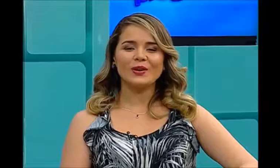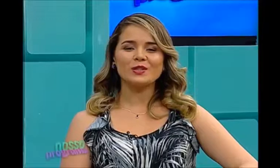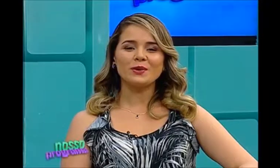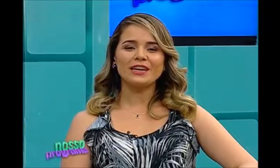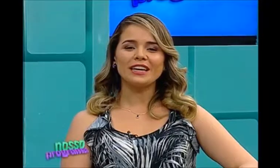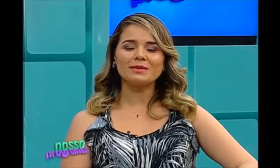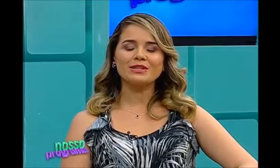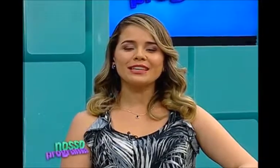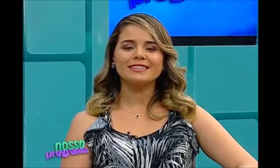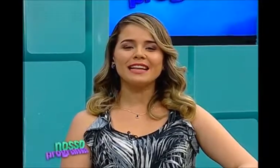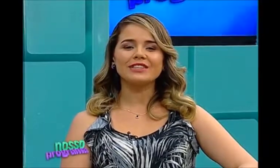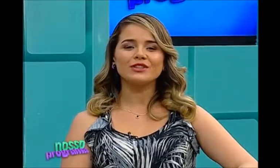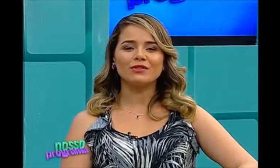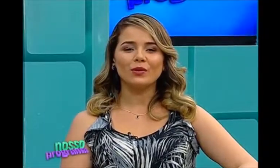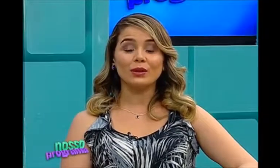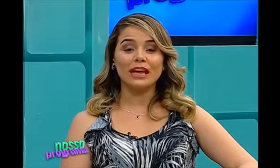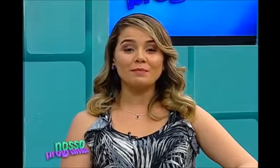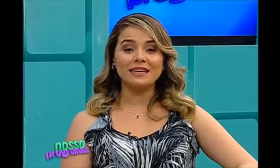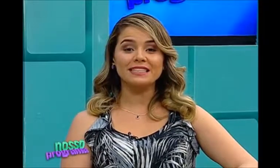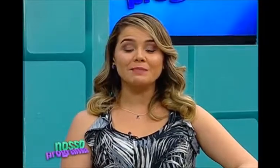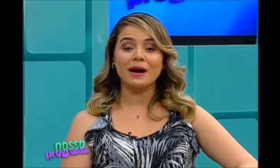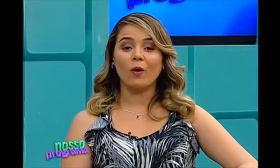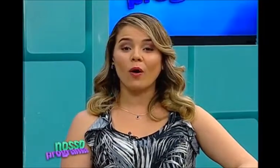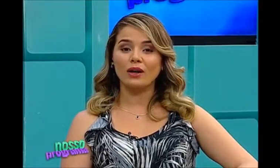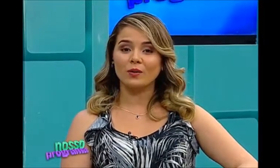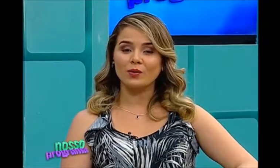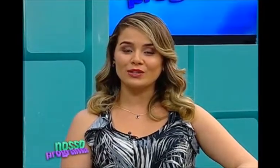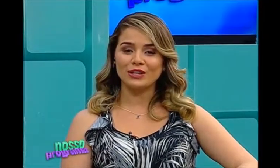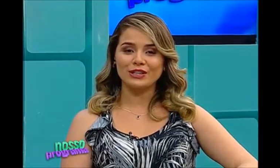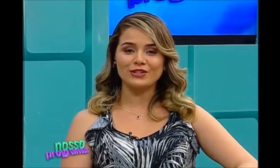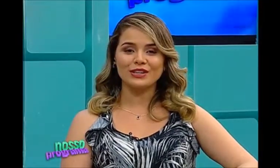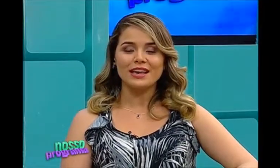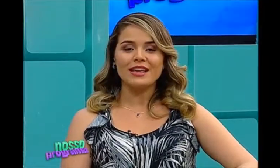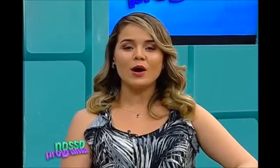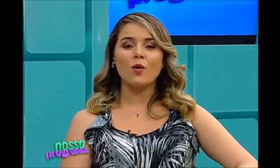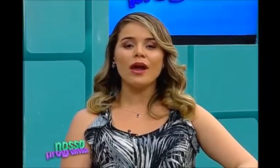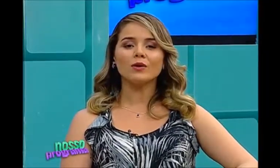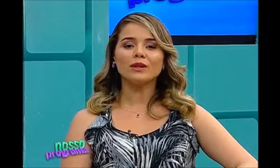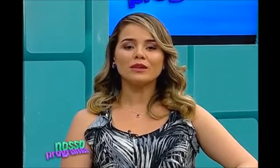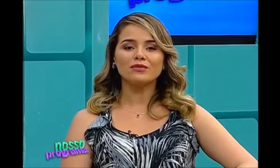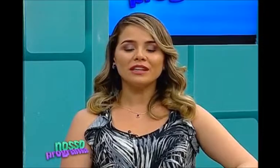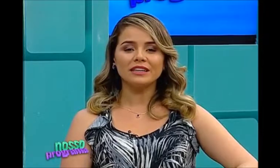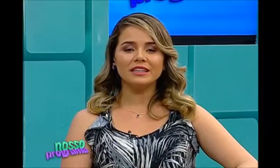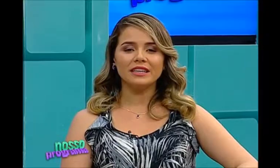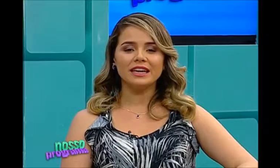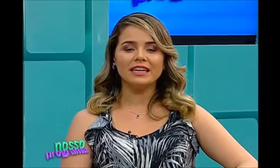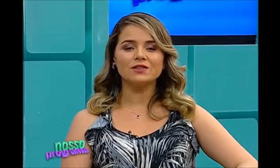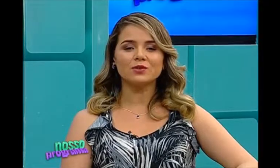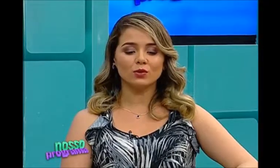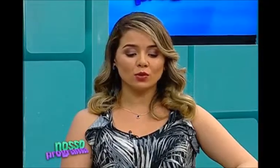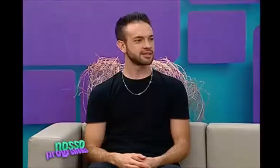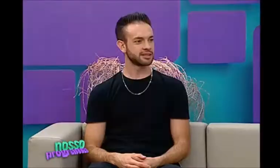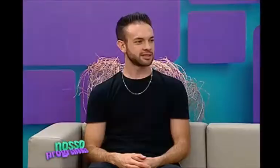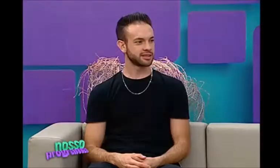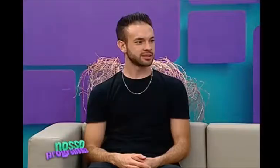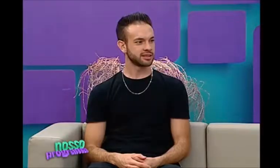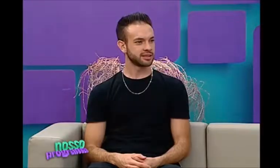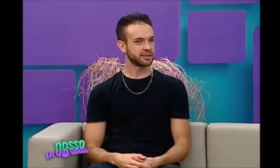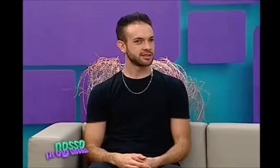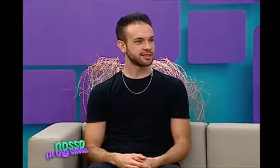Nosso programa já está de volta e quem participa agora com a gente é o Helder Finhani. Ele é instrutor de